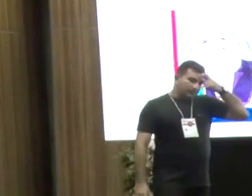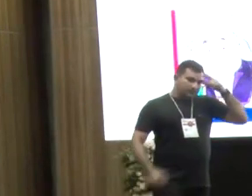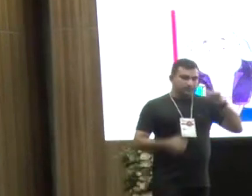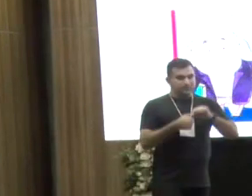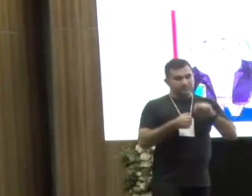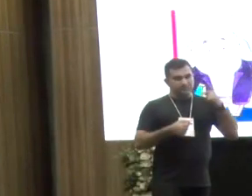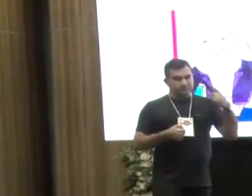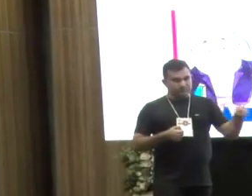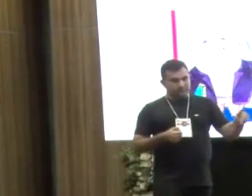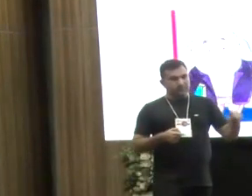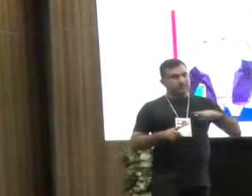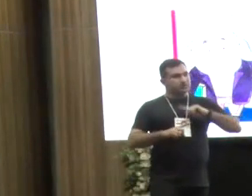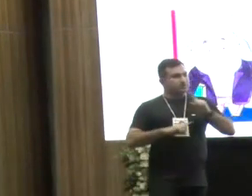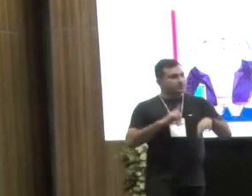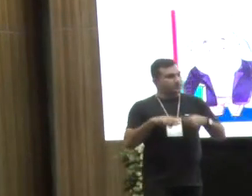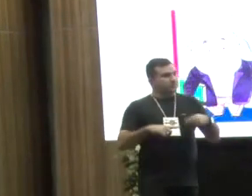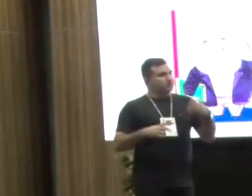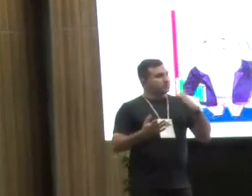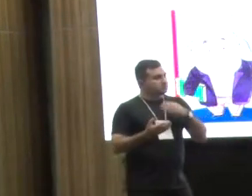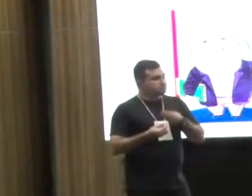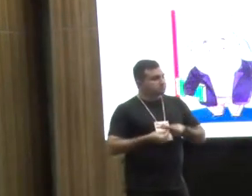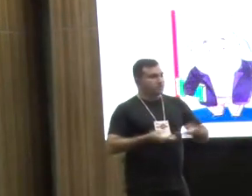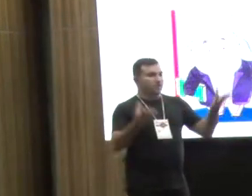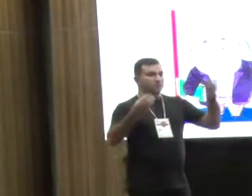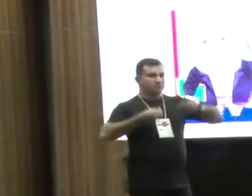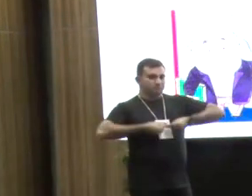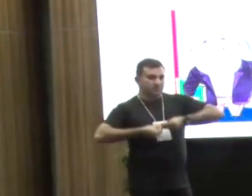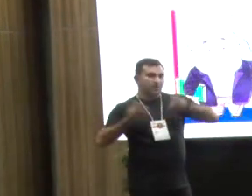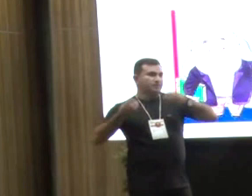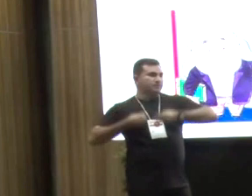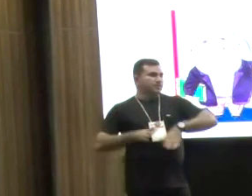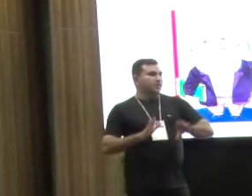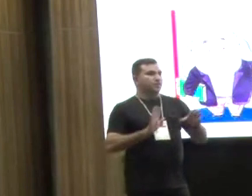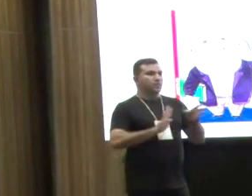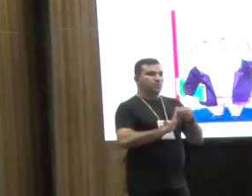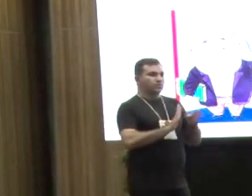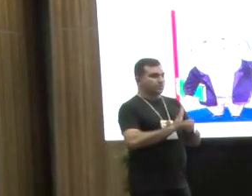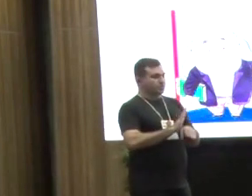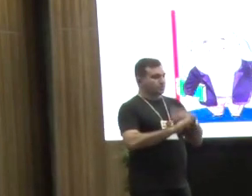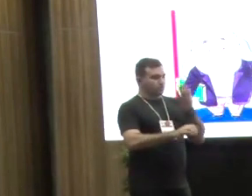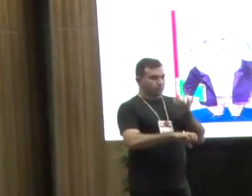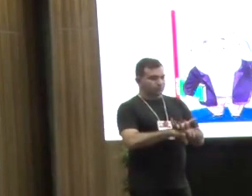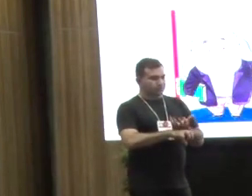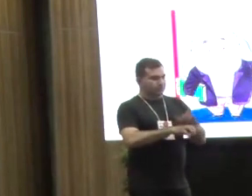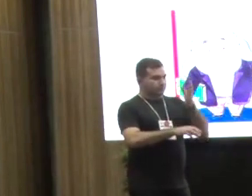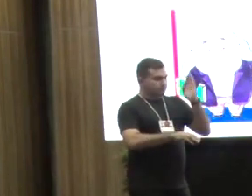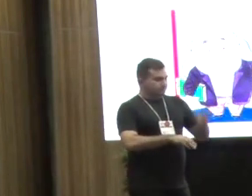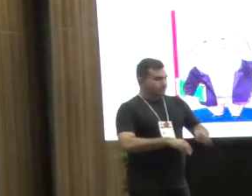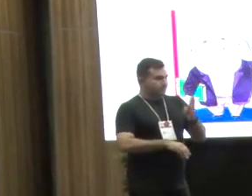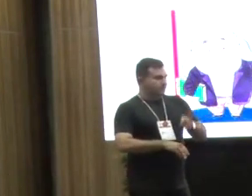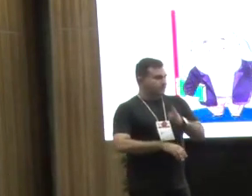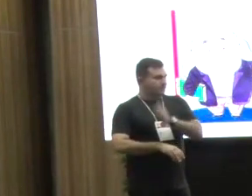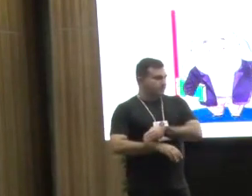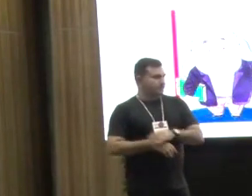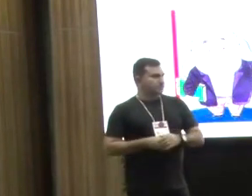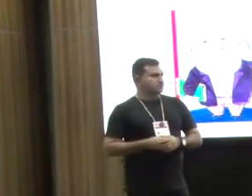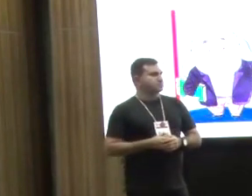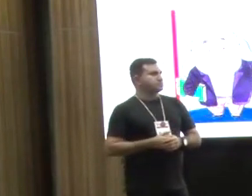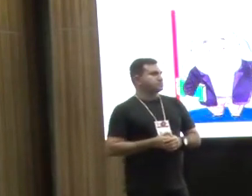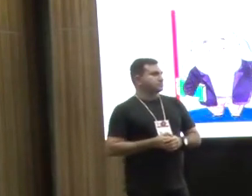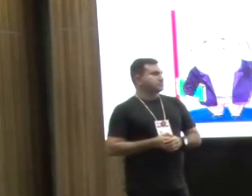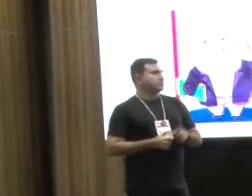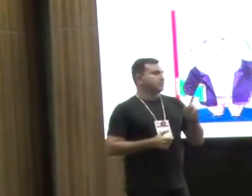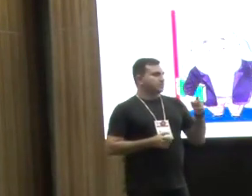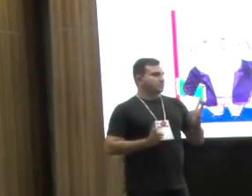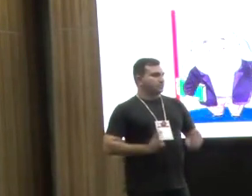dele e não reproduz simplesmente conteúdos disciplinarmente. Ele reproduz